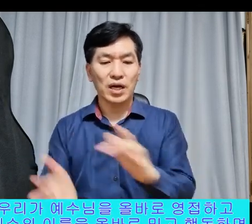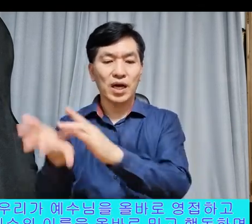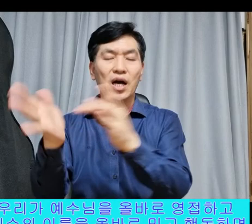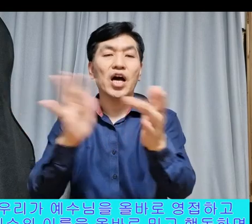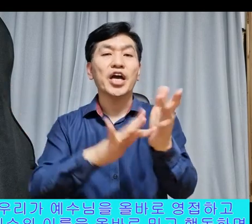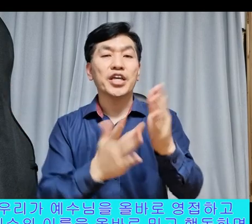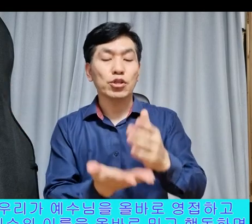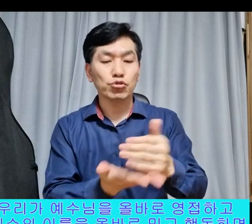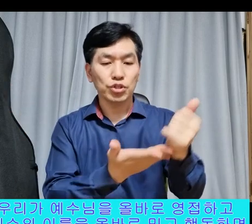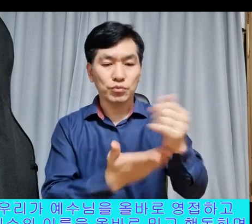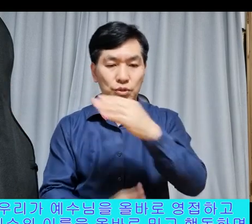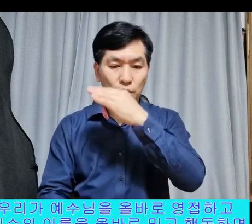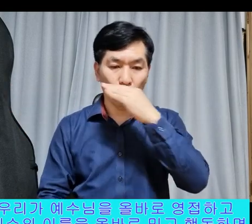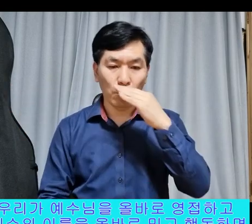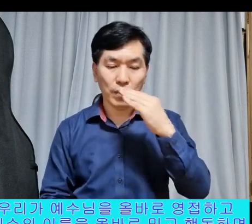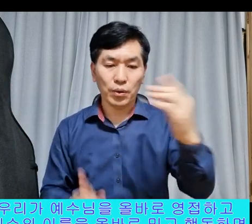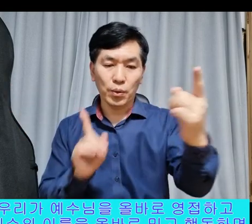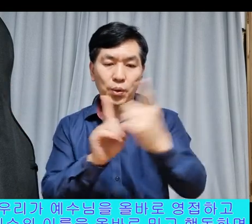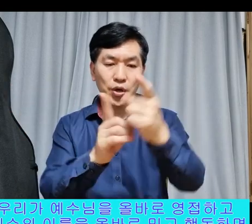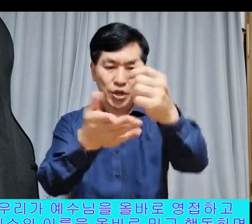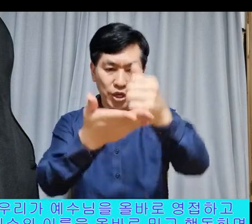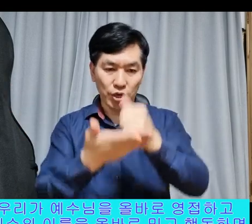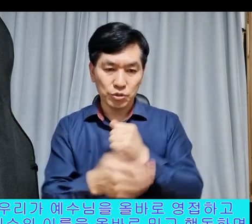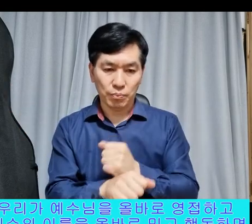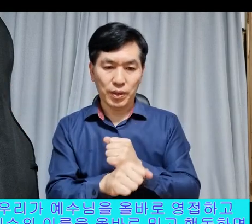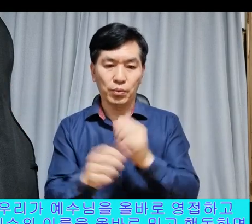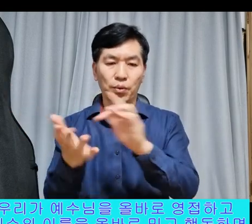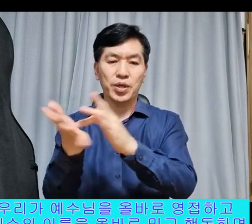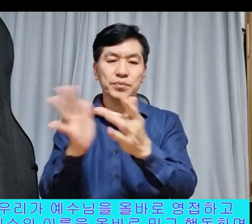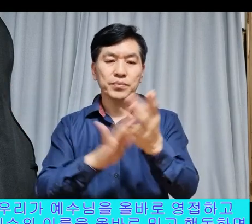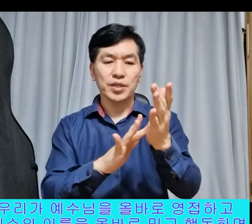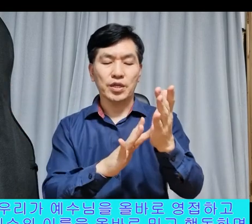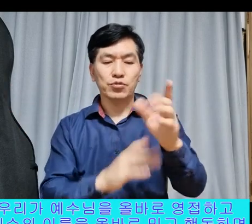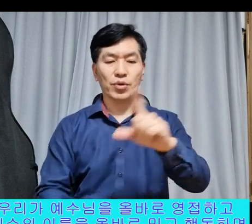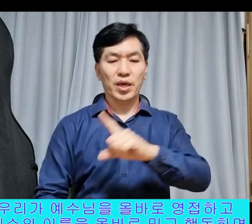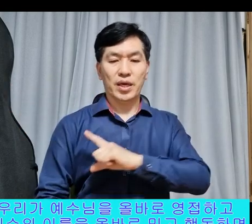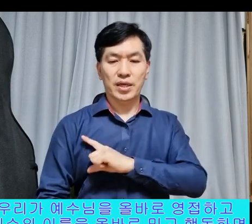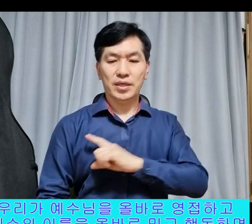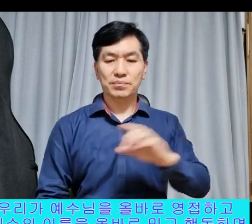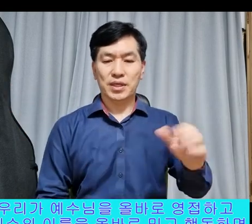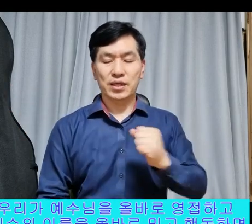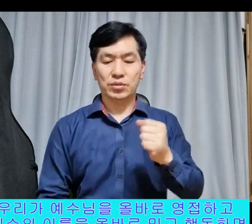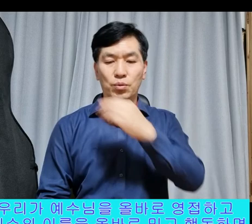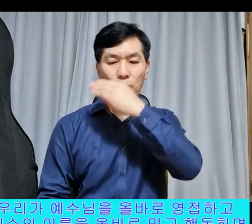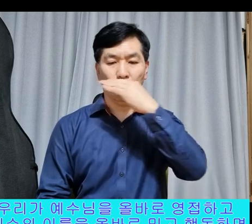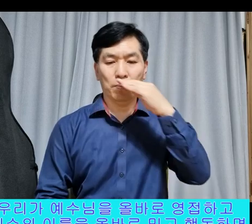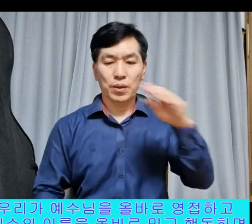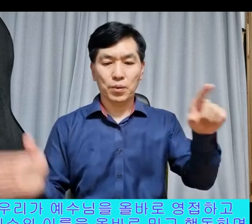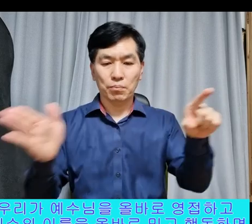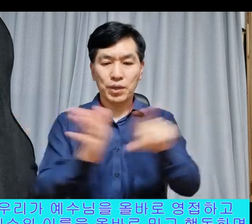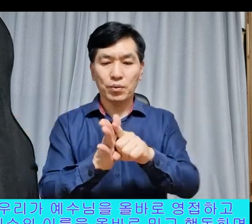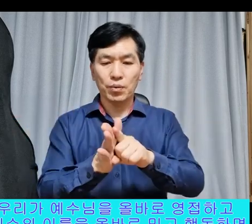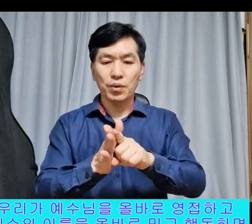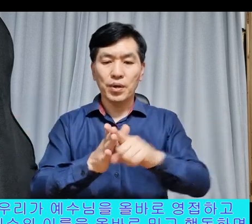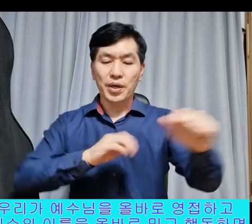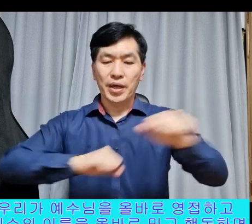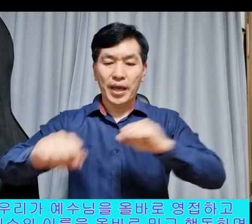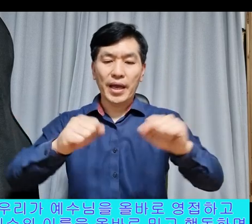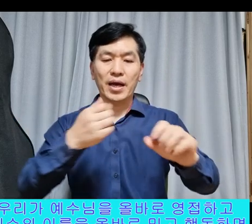우리가 예수님을 올바로 영접하고 예수의 이름 가지고 올바로 믿고